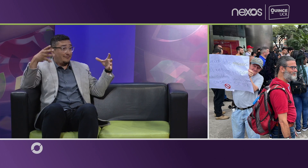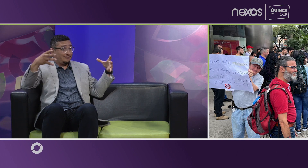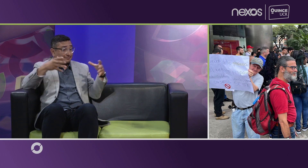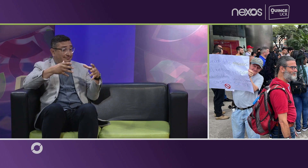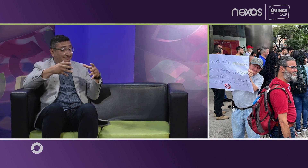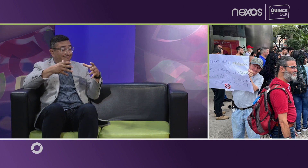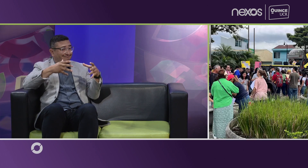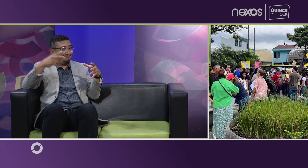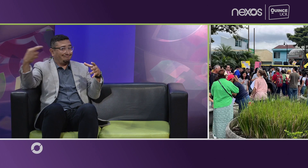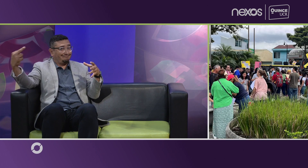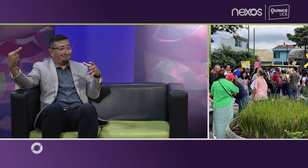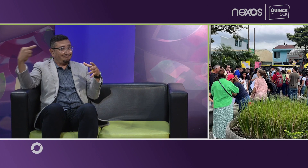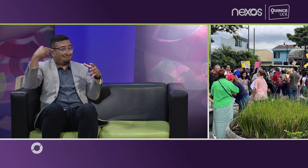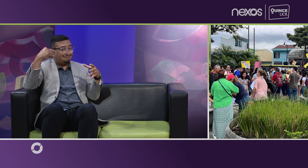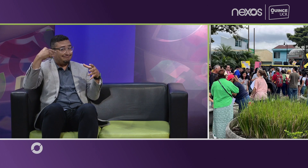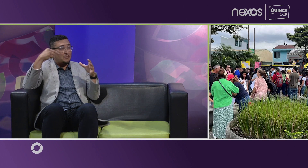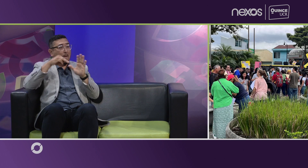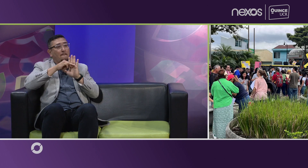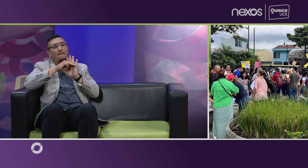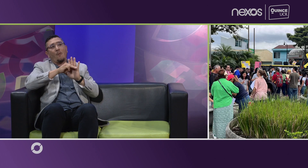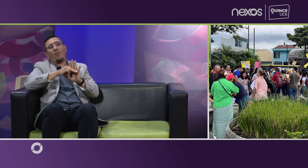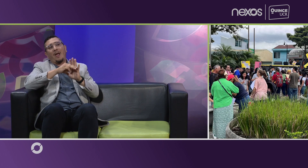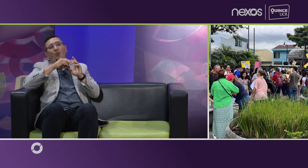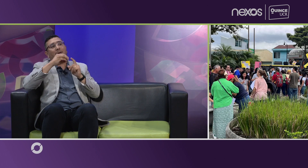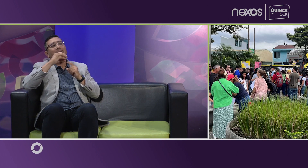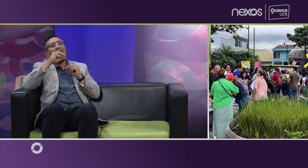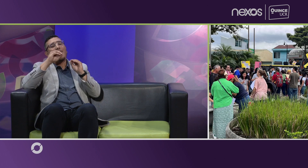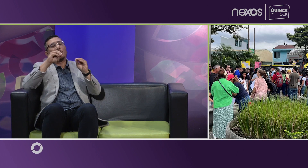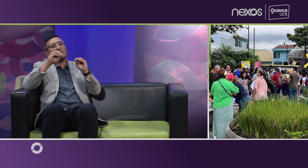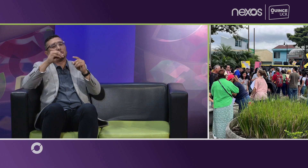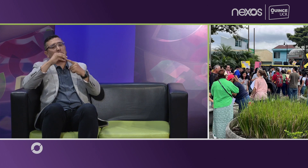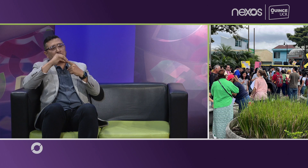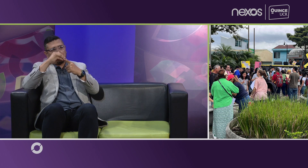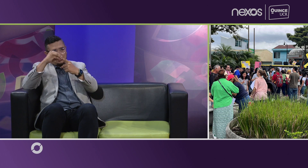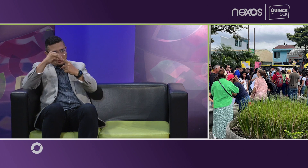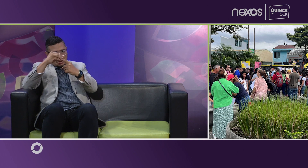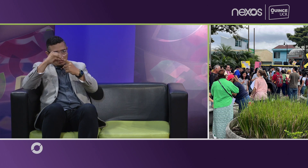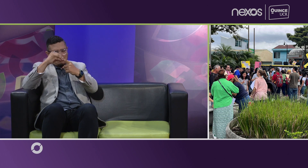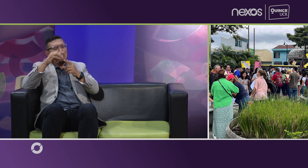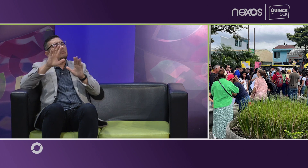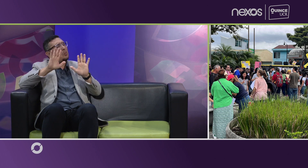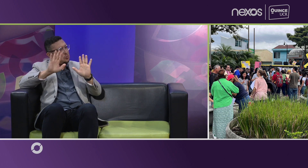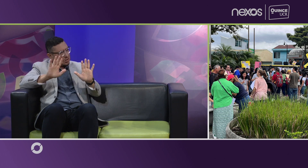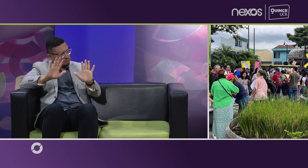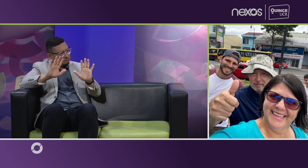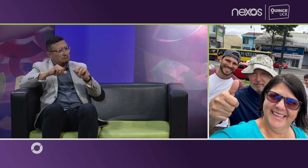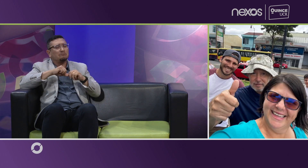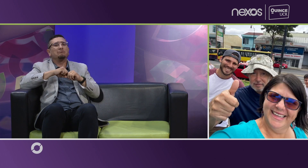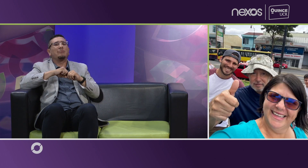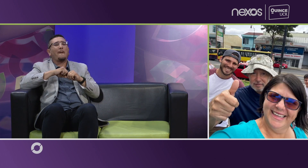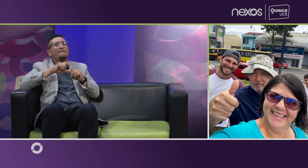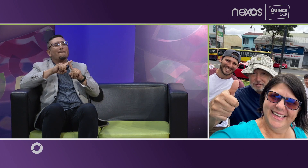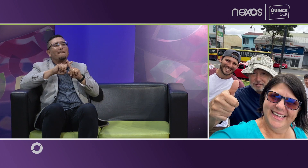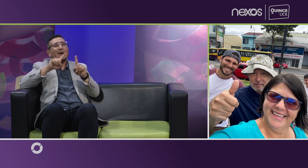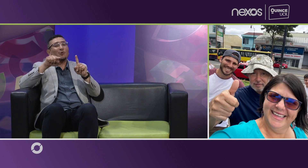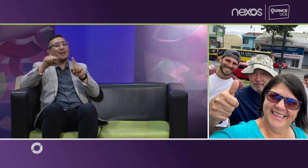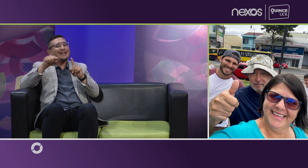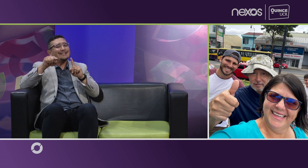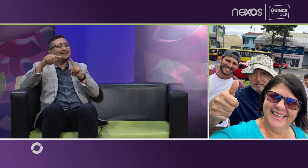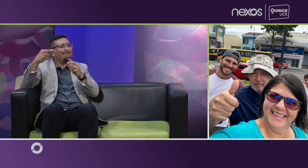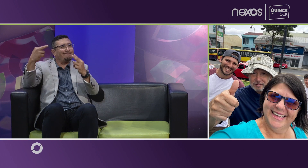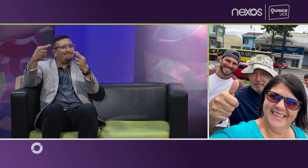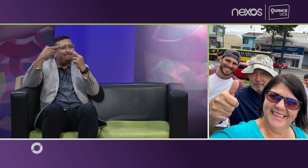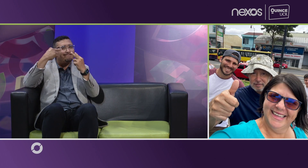nosotros, las personas sordas, hemos sido vistas por un modelo educativo,